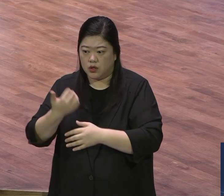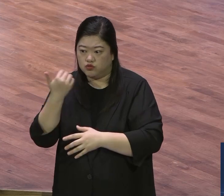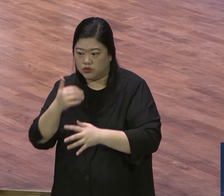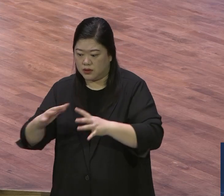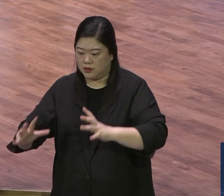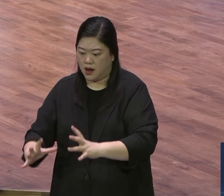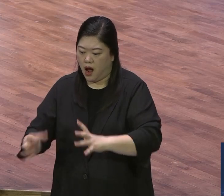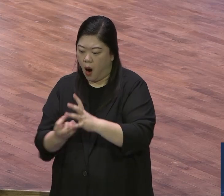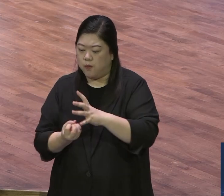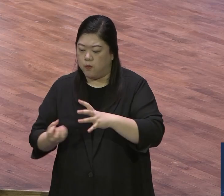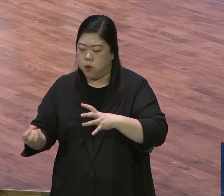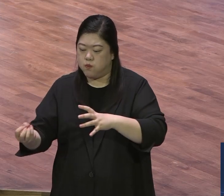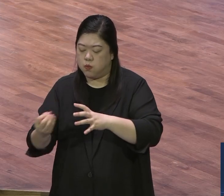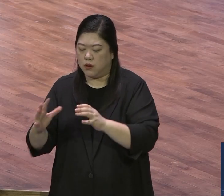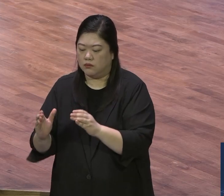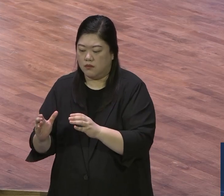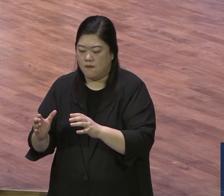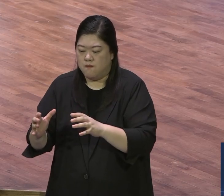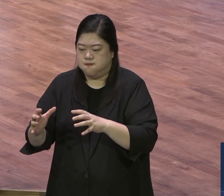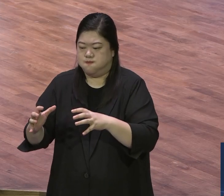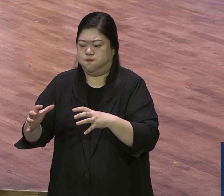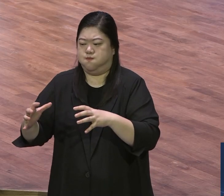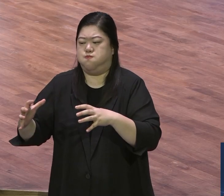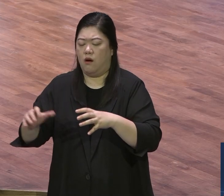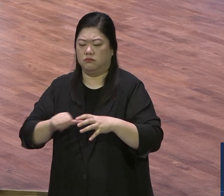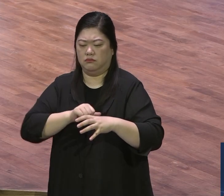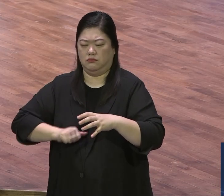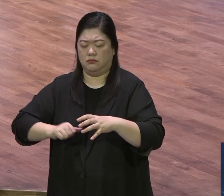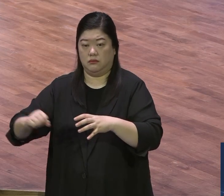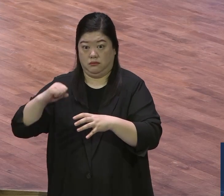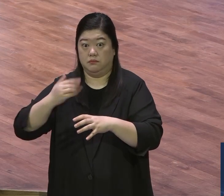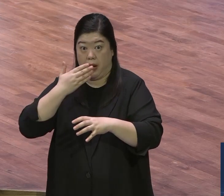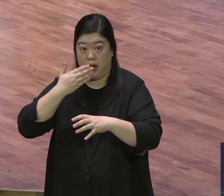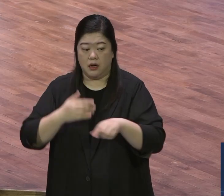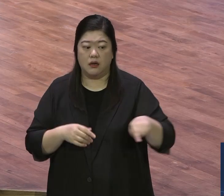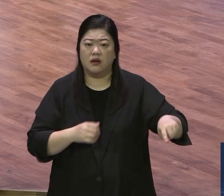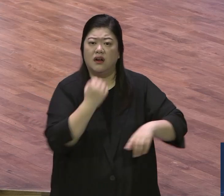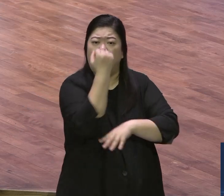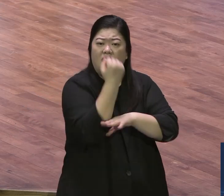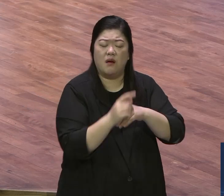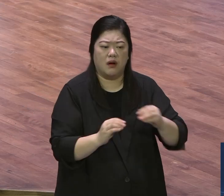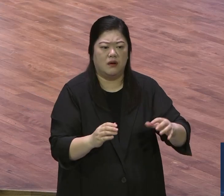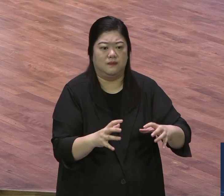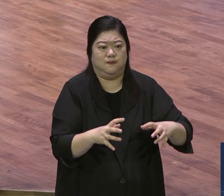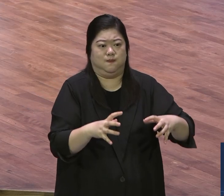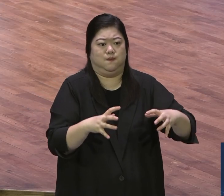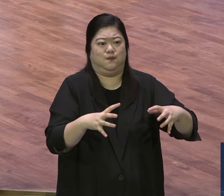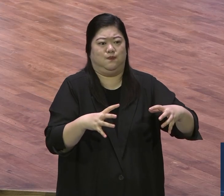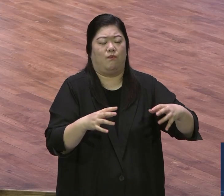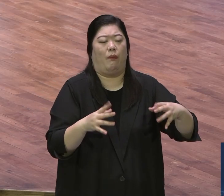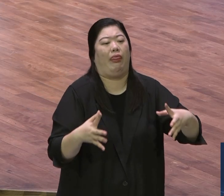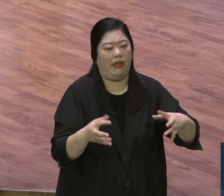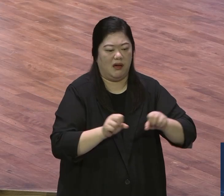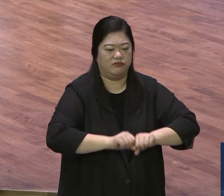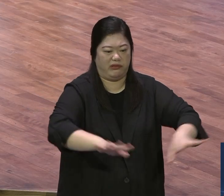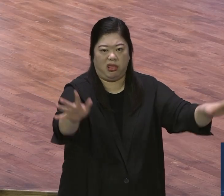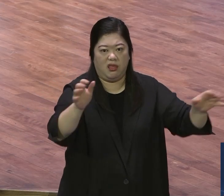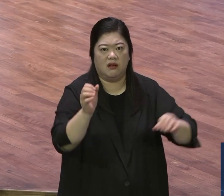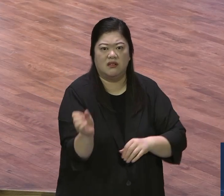가죽부대 가지고 살 거예요 새로운 새로운 만든 새로운 가죽부대를 가지고 살 거냐 말이에요 율법체질